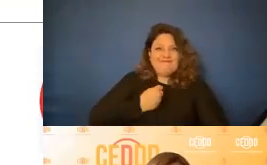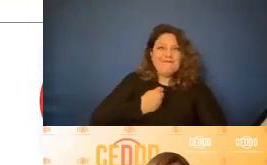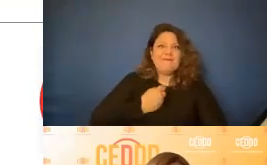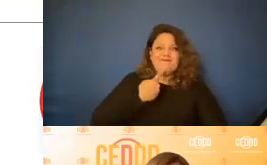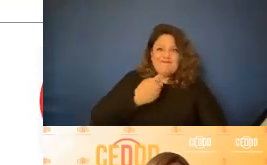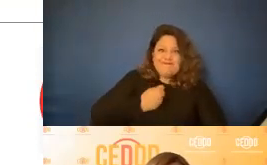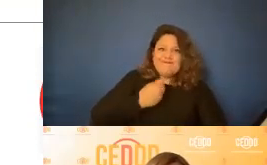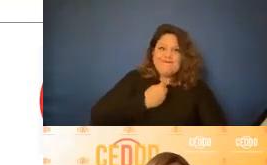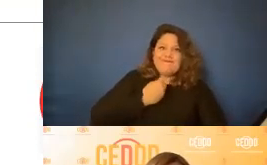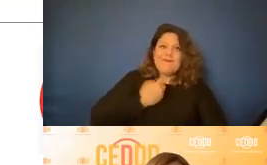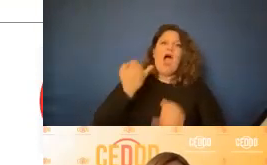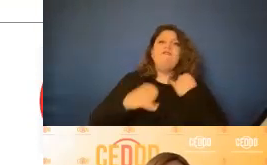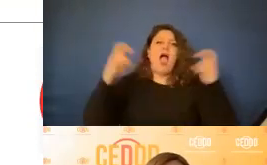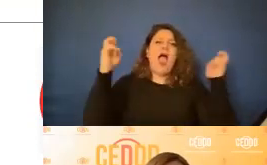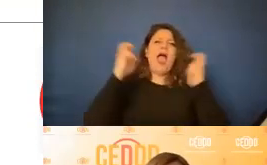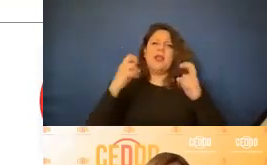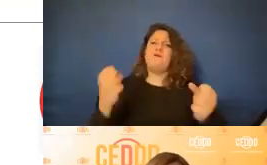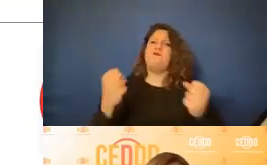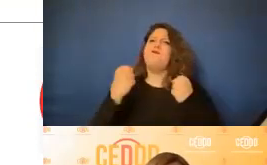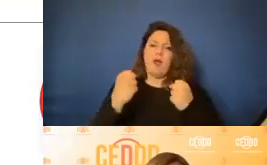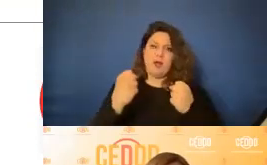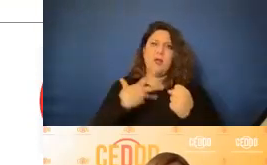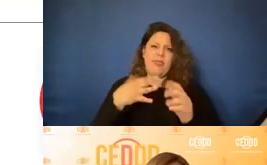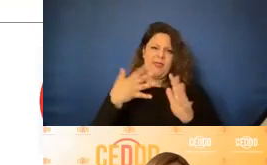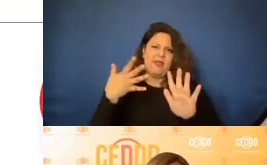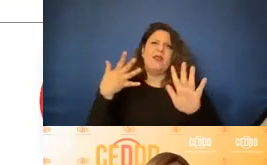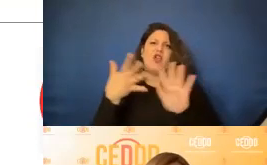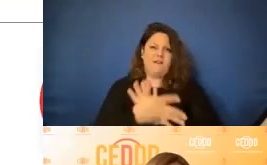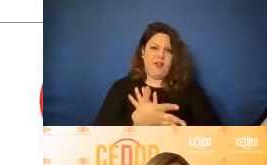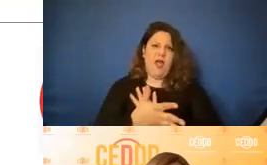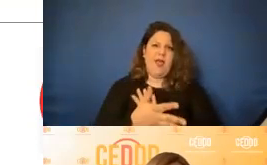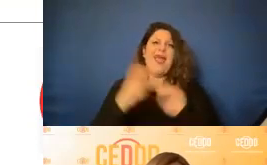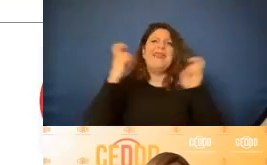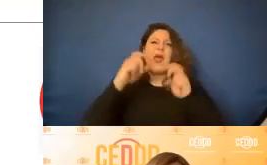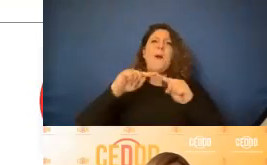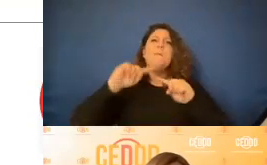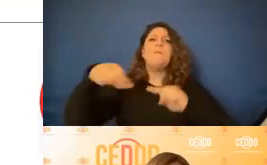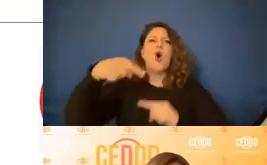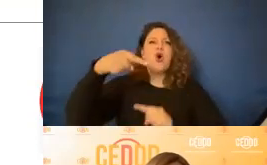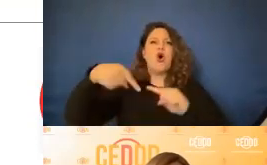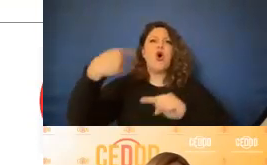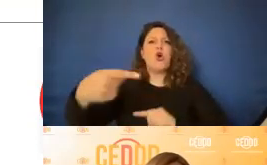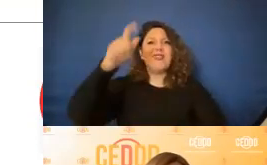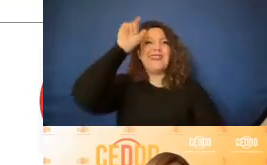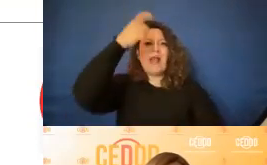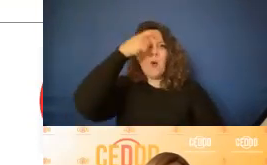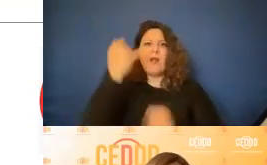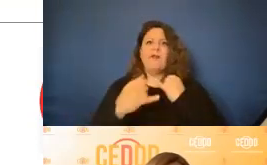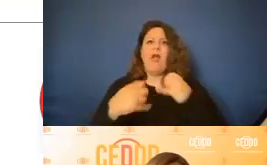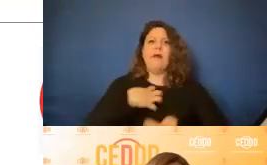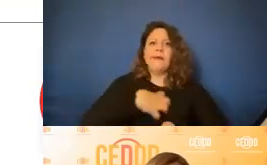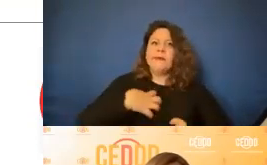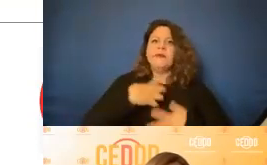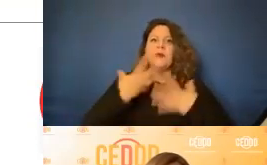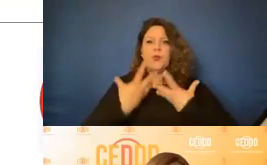se llega a cronificar y produce un estrés postraumático que dura en el tiempo, produciendo ansiedad, depresión,